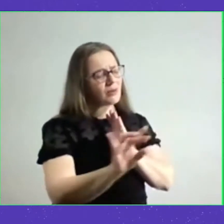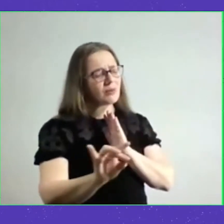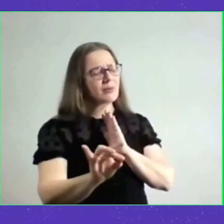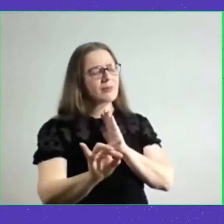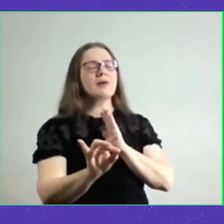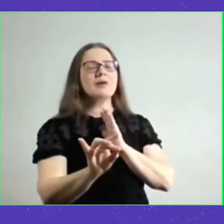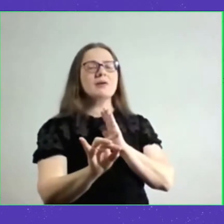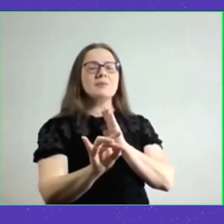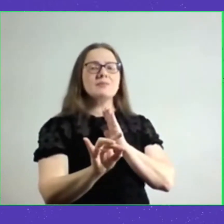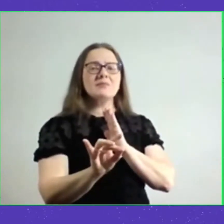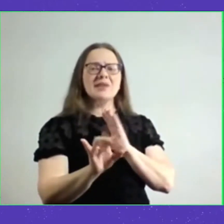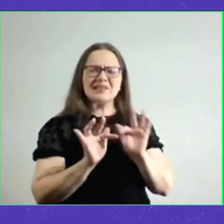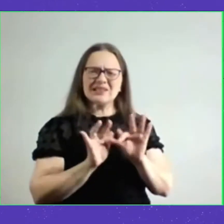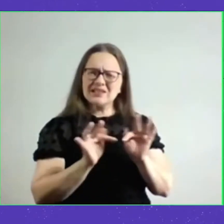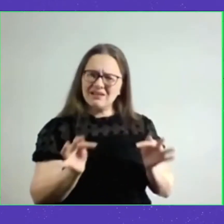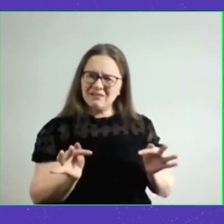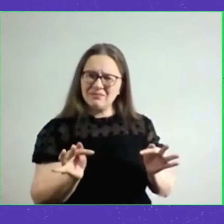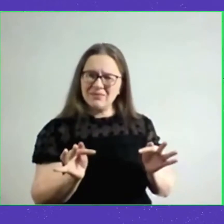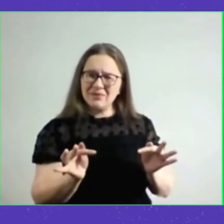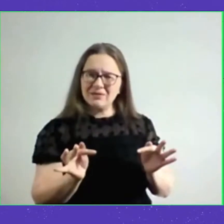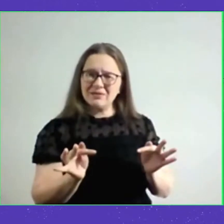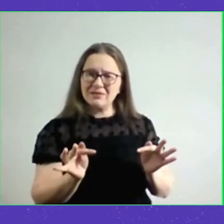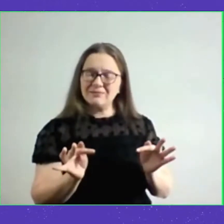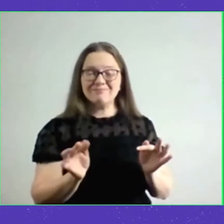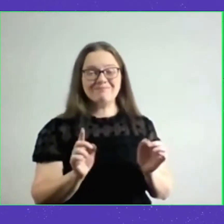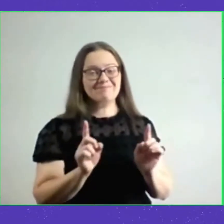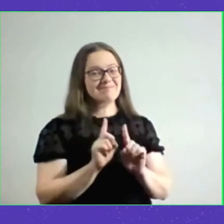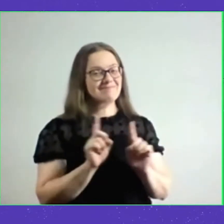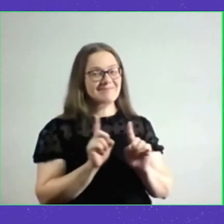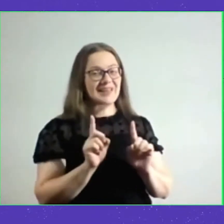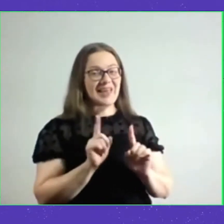não é? Mas isso aí é de grande valor.